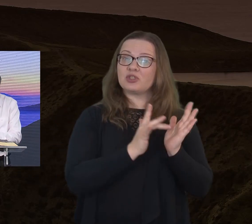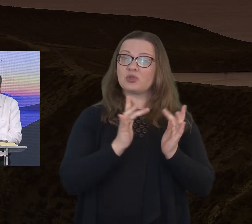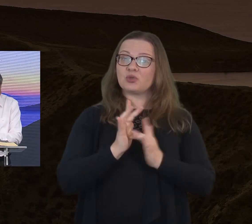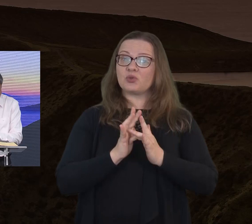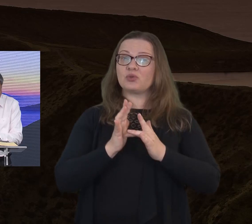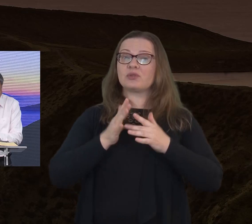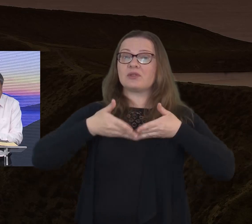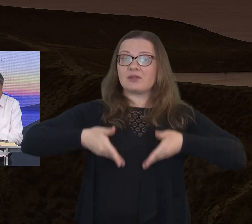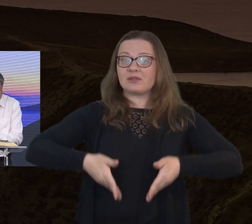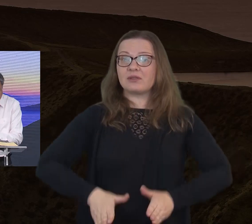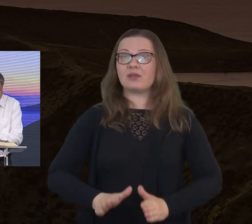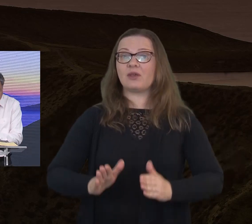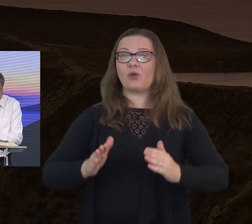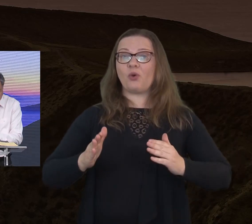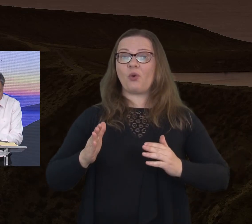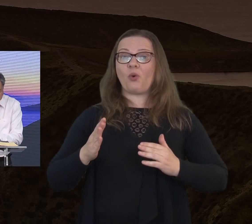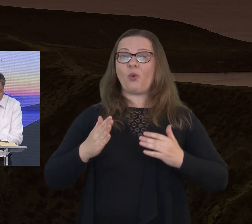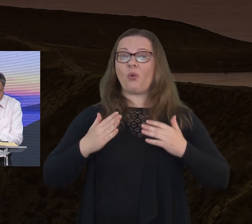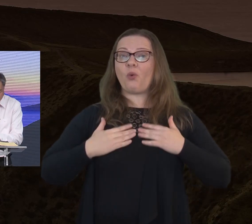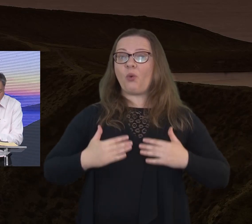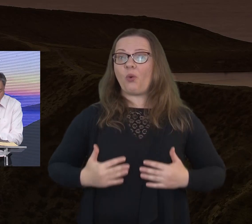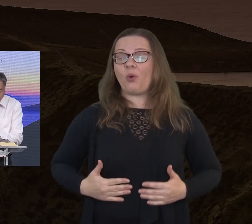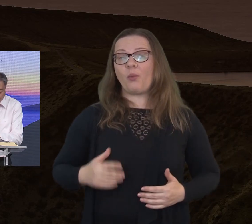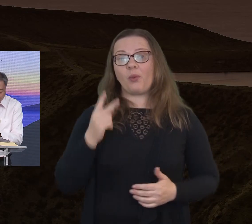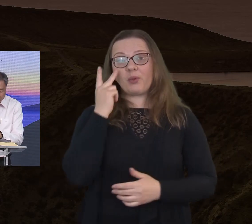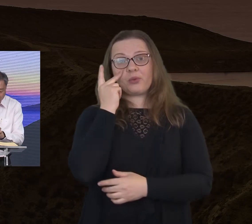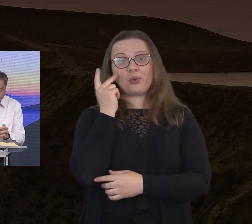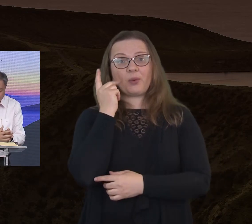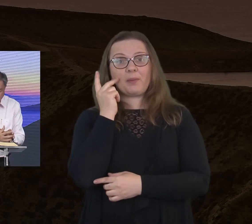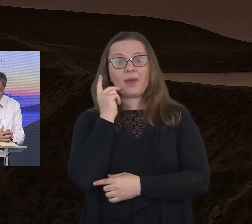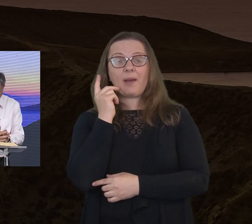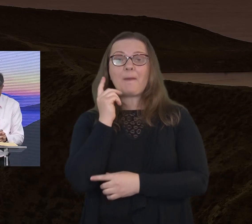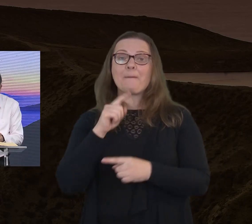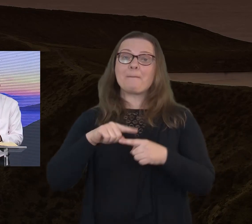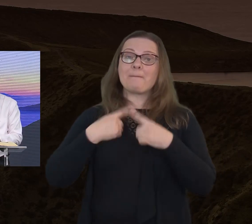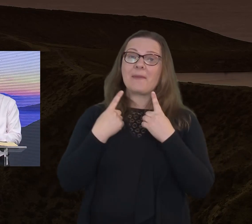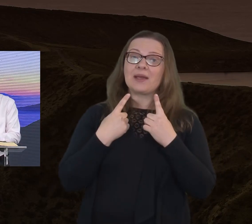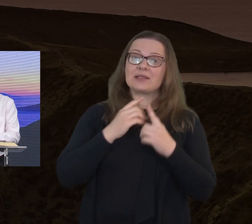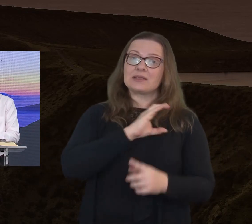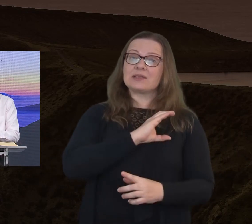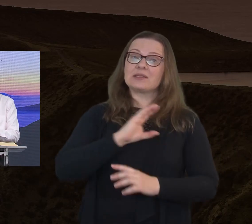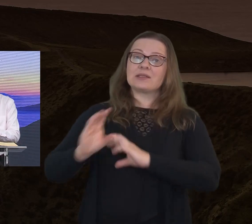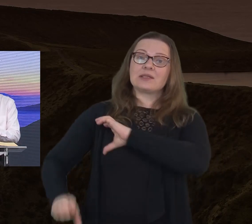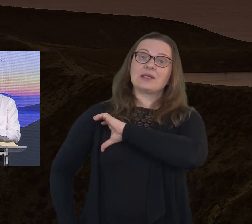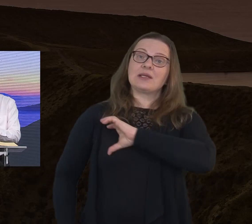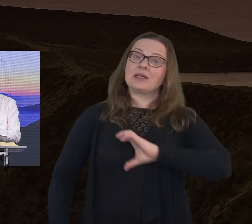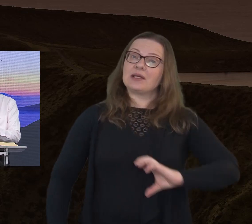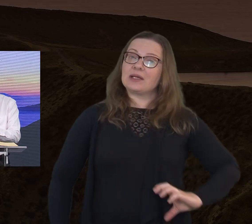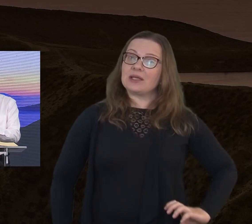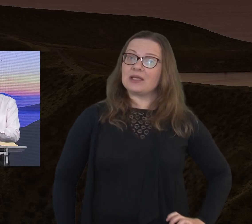Deus, né, toda a plenitude de Deus habita corporalmente, né? Deus